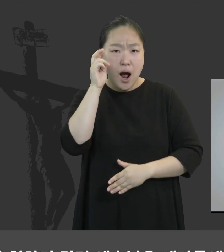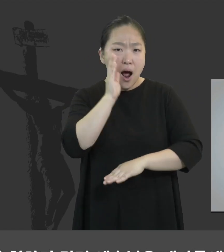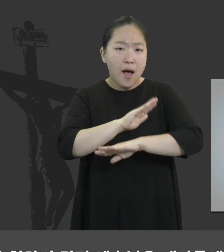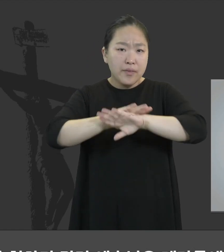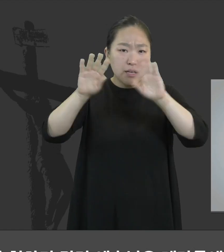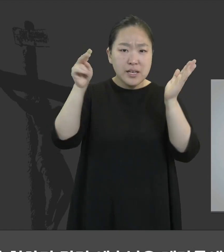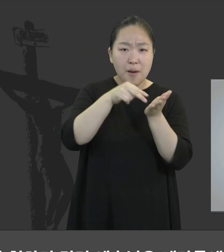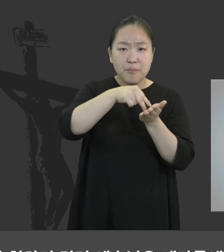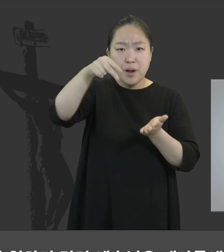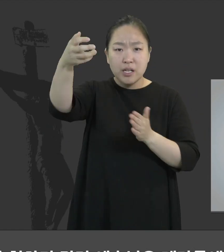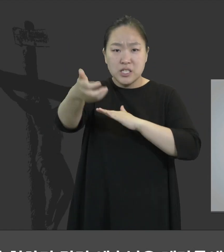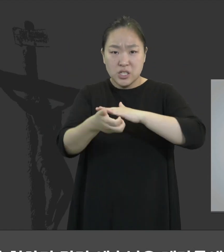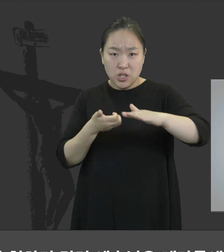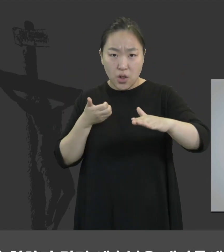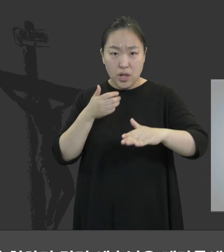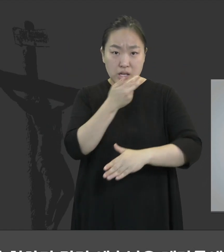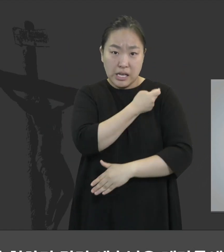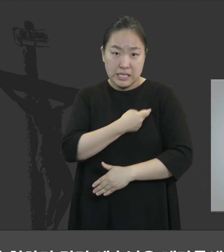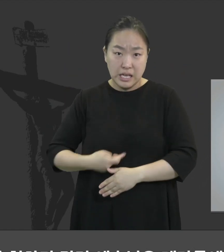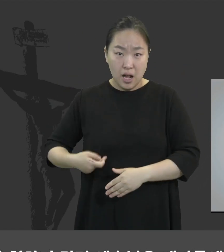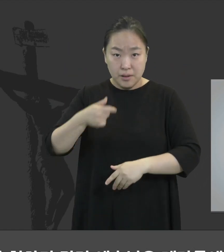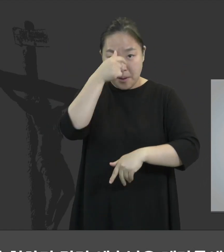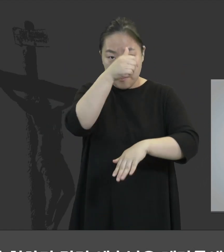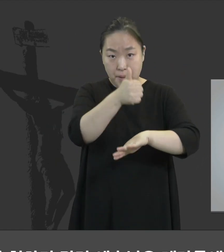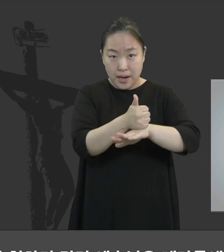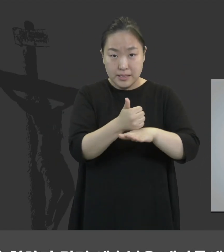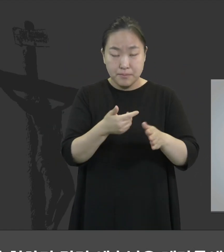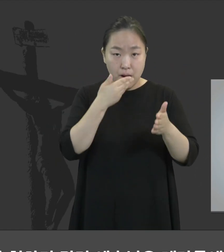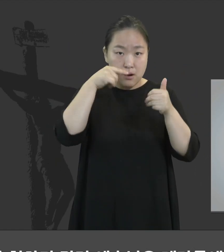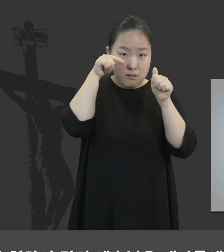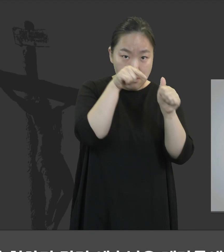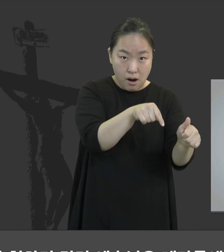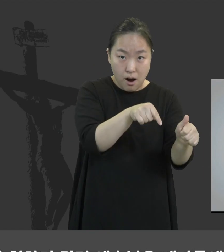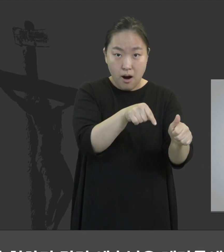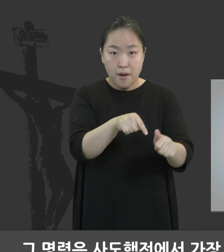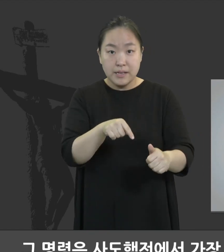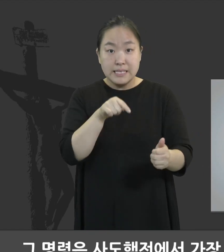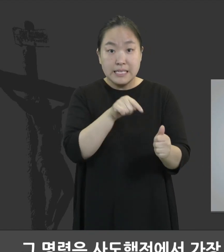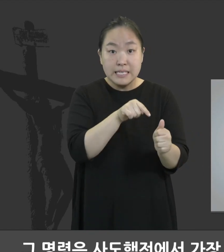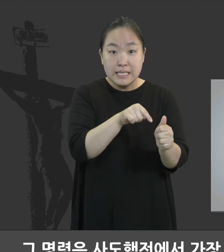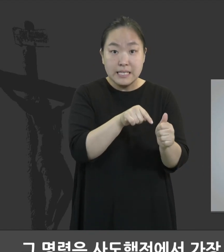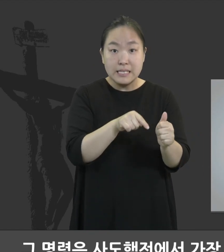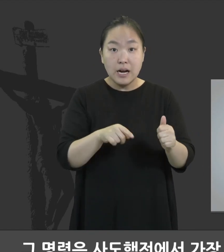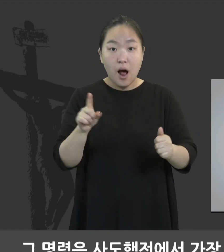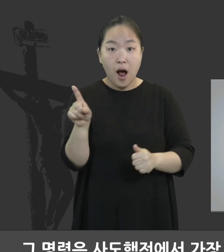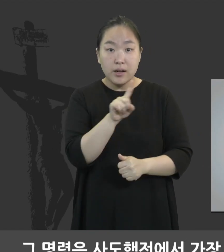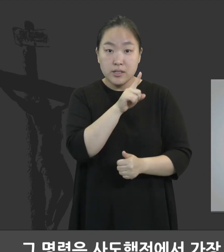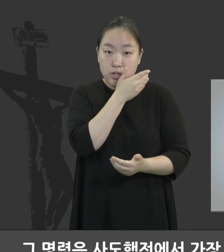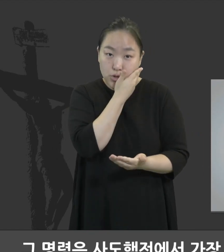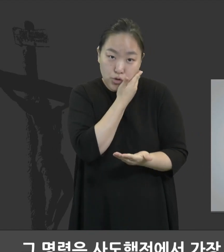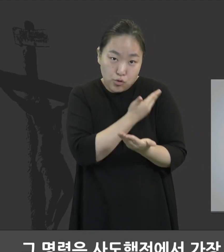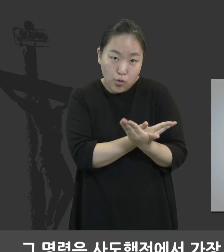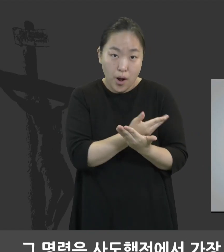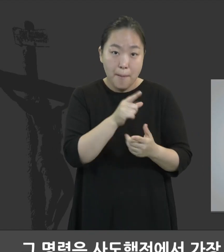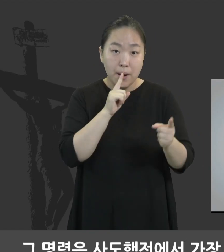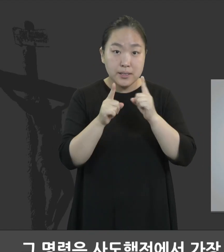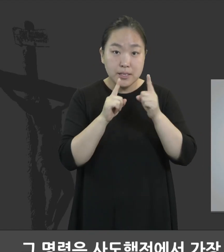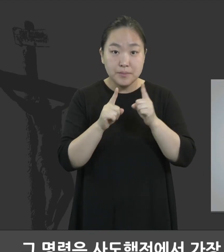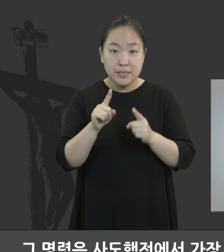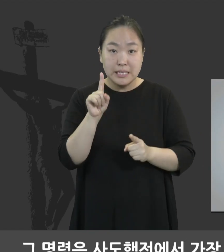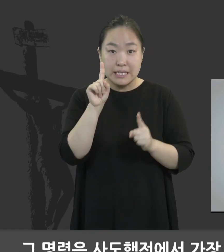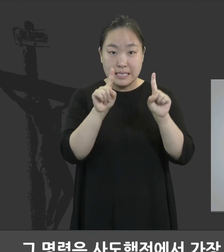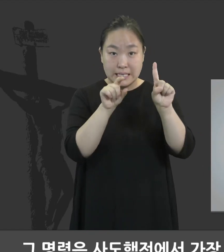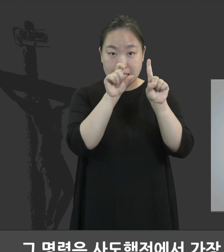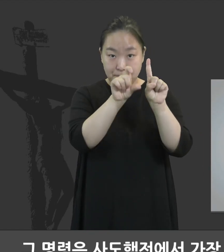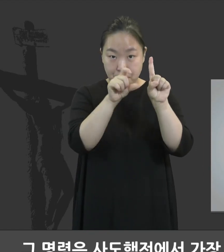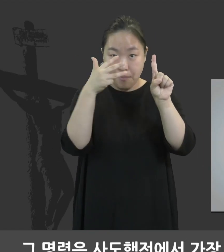승천하기 직전 예수님은 제자들에게 마지막 명령을 주십니다. 그 명령은 사도행전에서 가장 중요한 구절 중